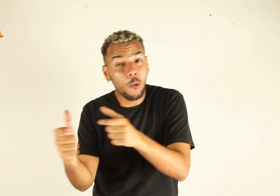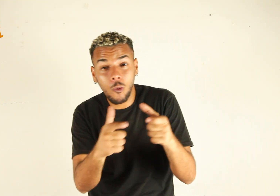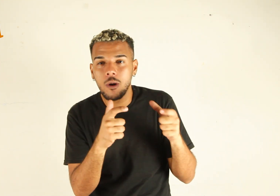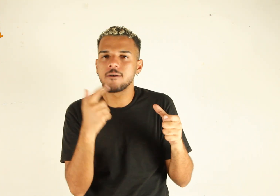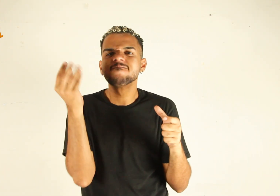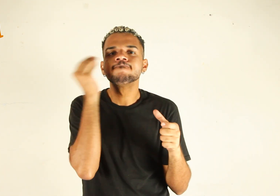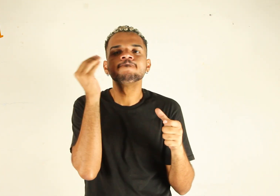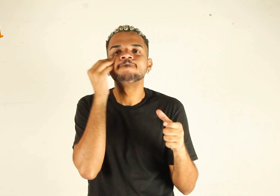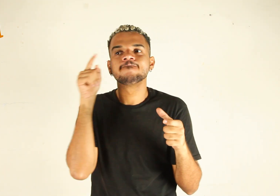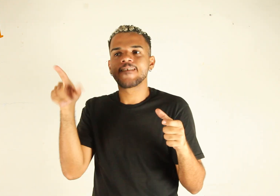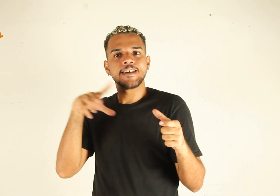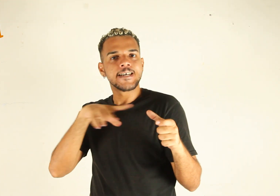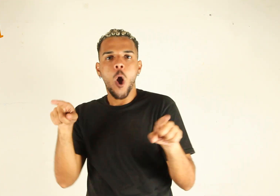importante na hierarquia do quilombo.